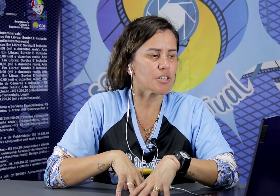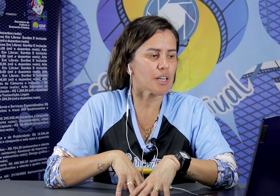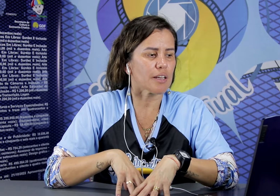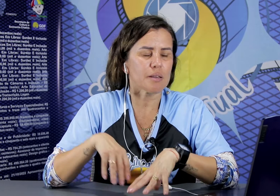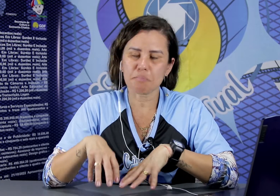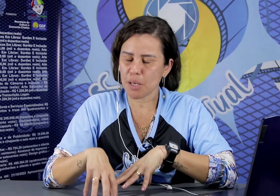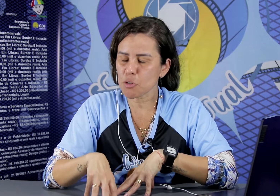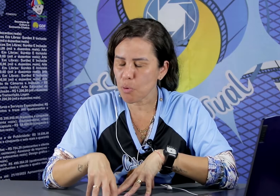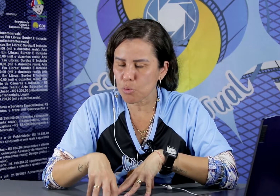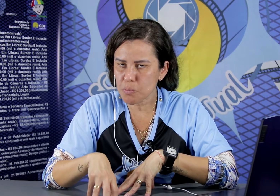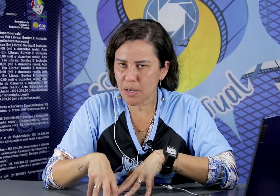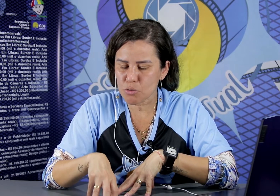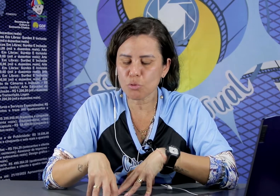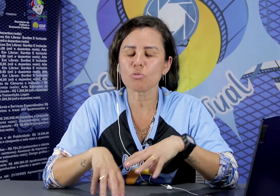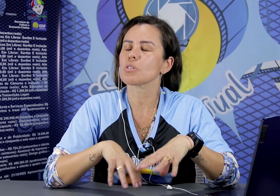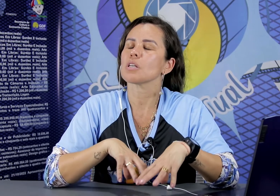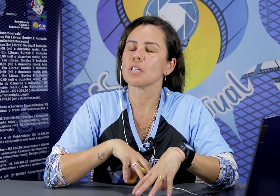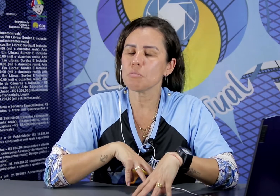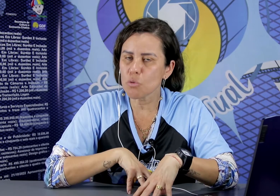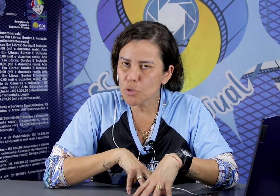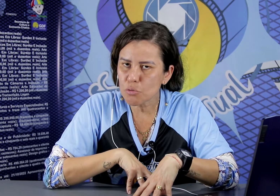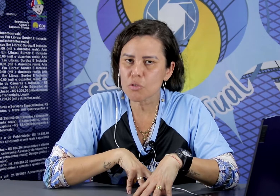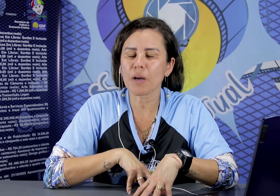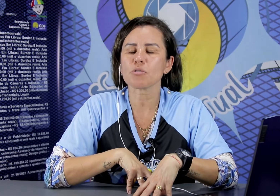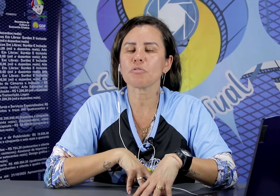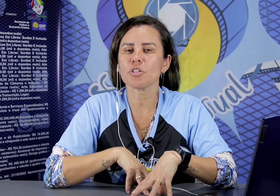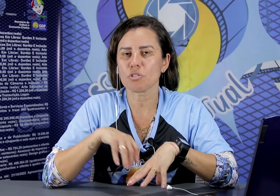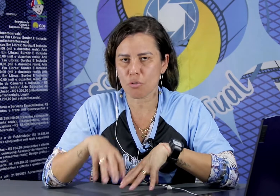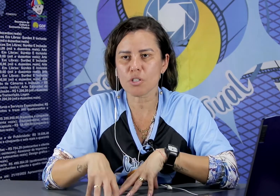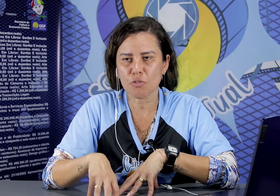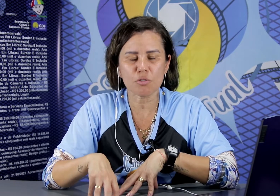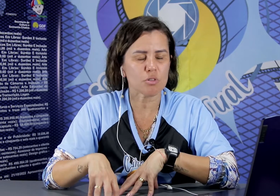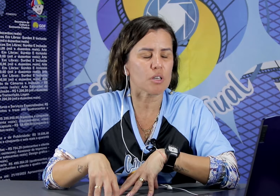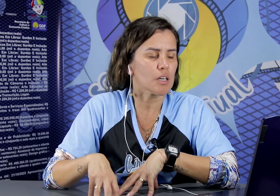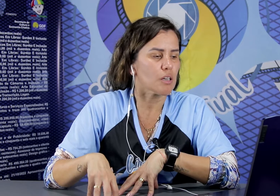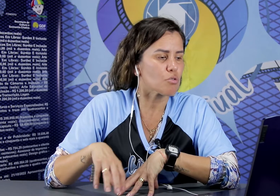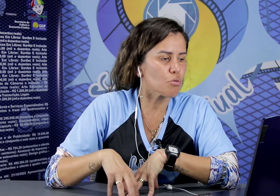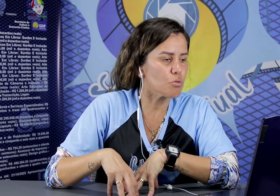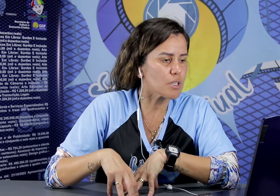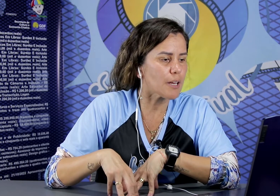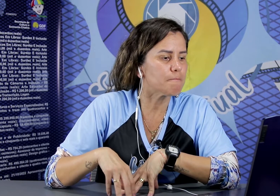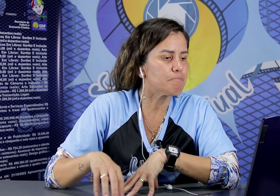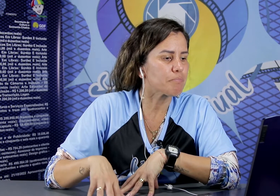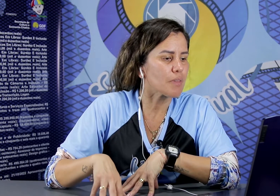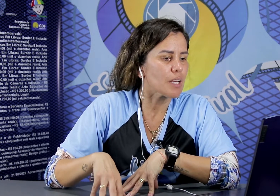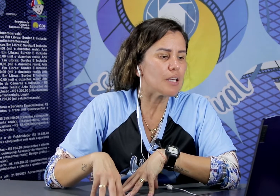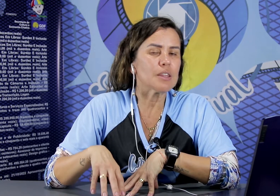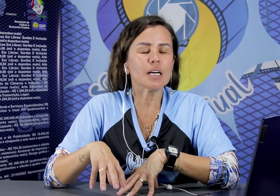né, temos poucos pais surdos e muitos pais ouvintes com esses filhos surdos, né, não